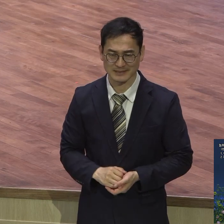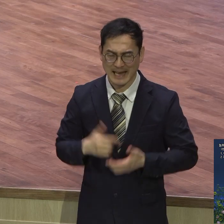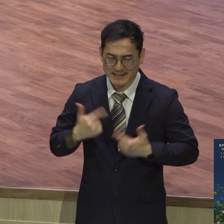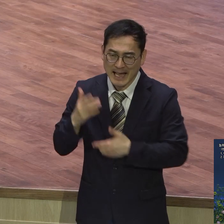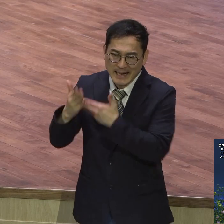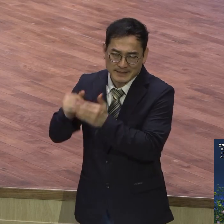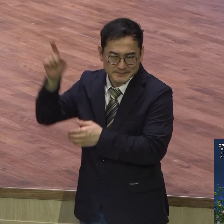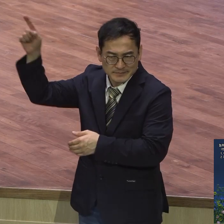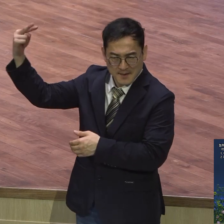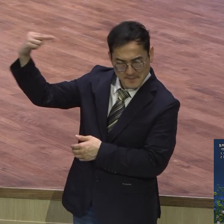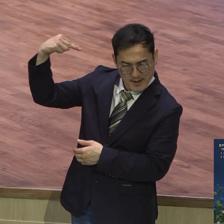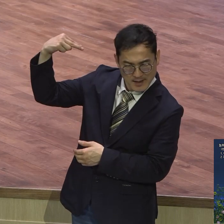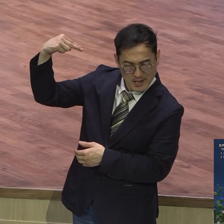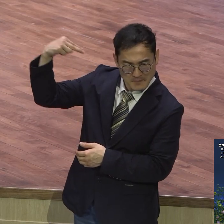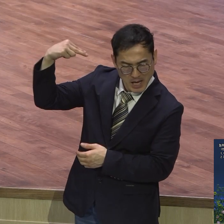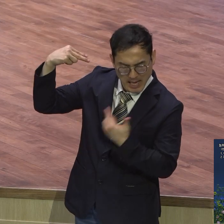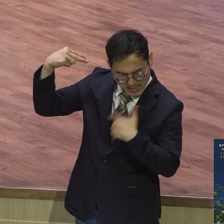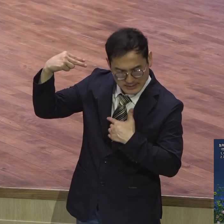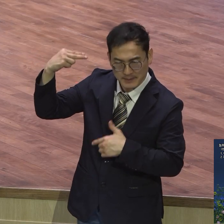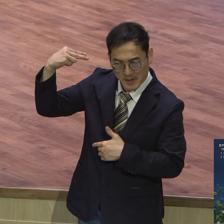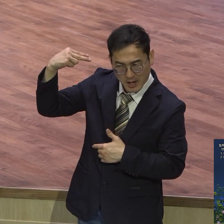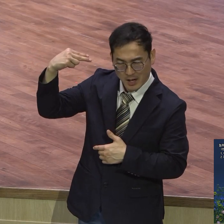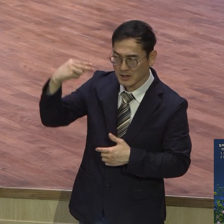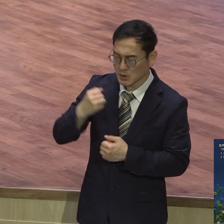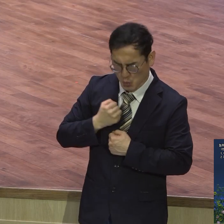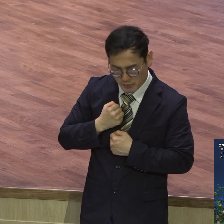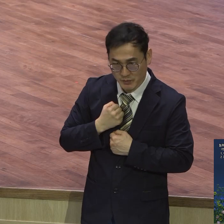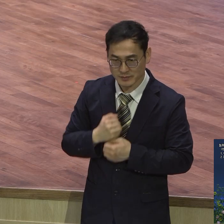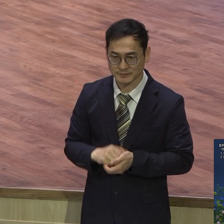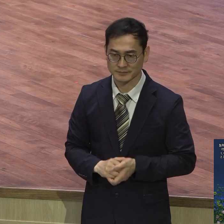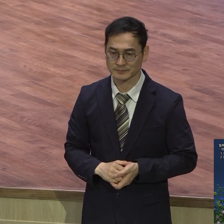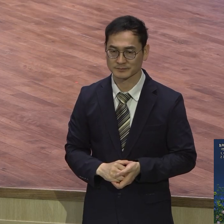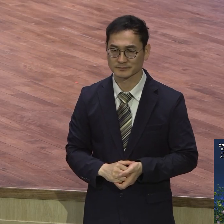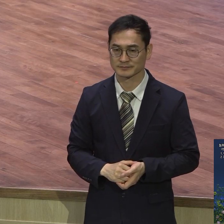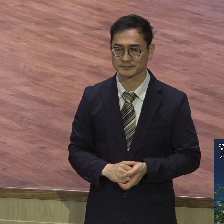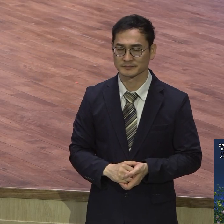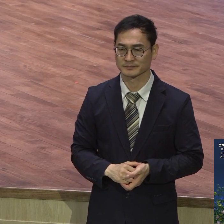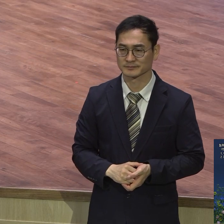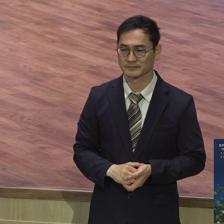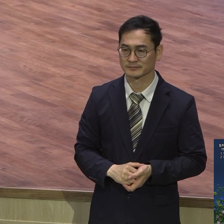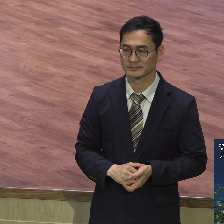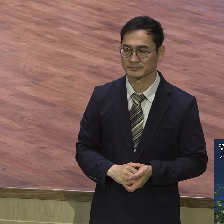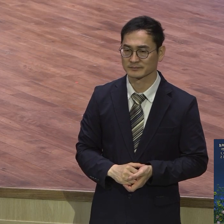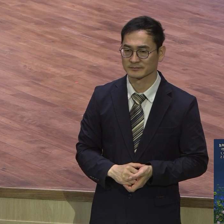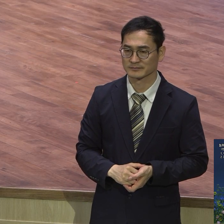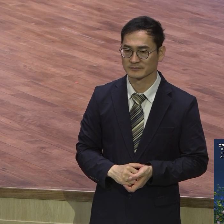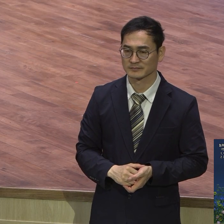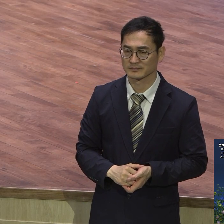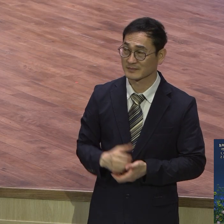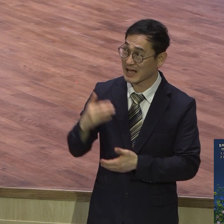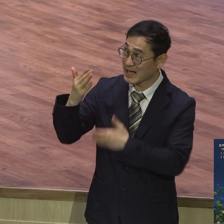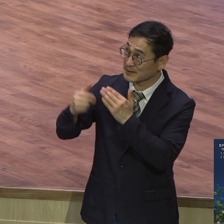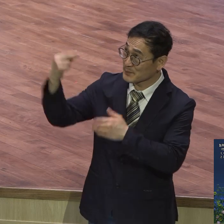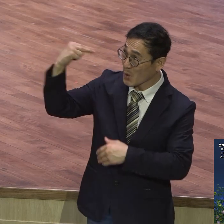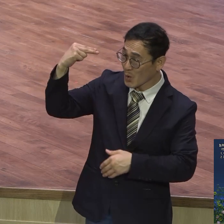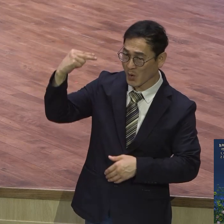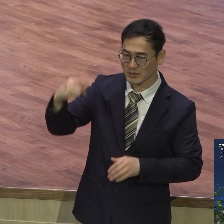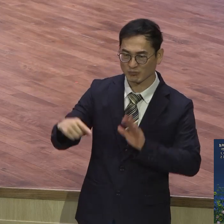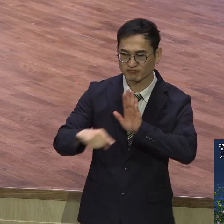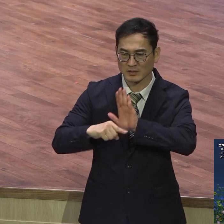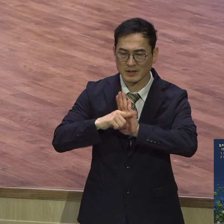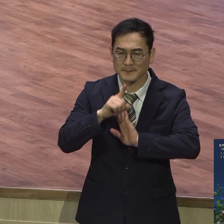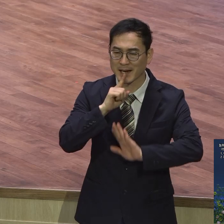바랍니다 저는 두려워요 하나님 앞에 늘 말을 해도 하나님 앞에서 하나님 보고 계시잖아요 듣고 계시잖아요